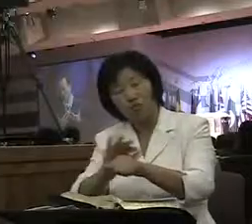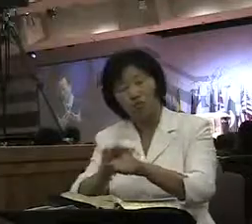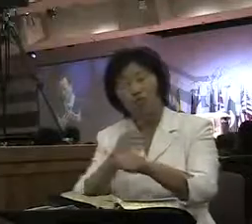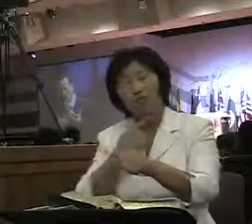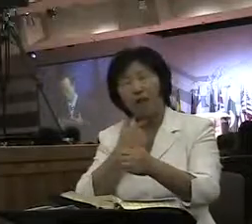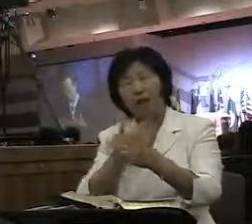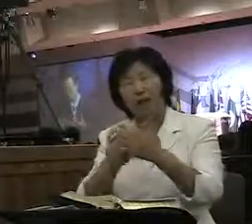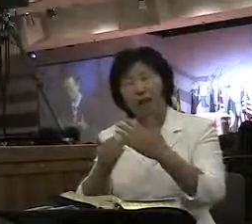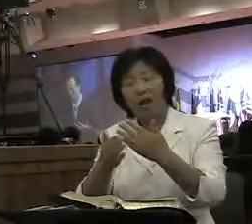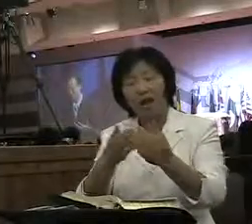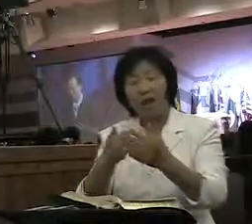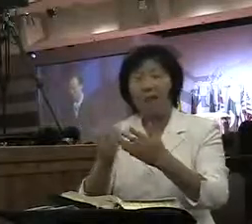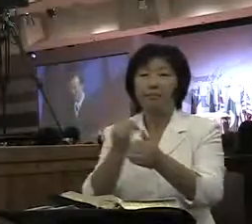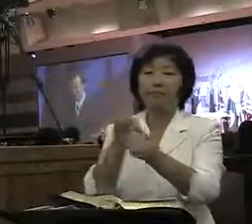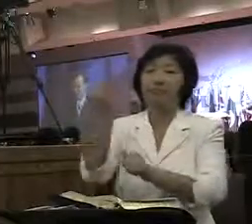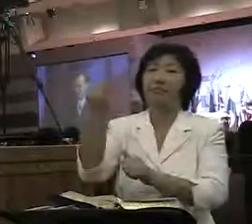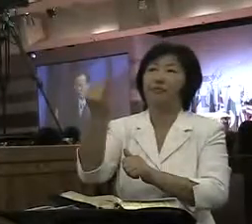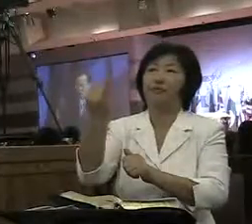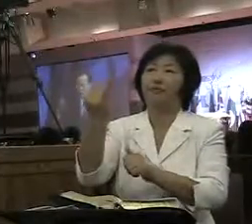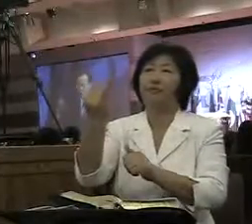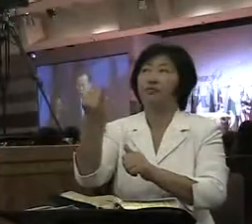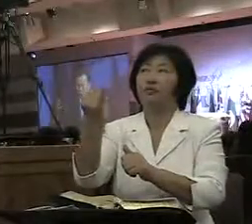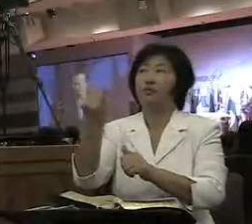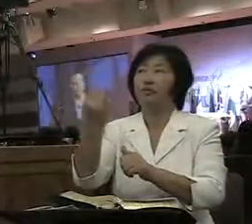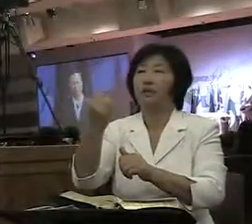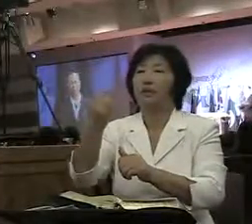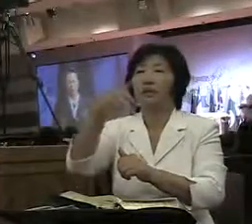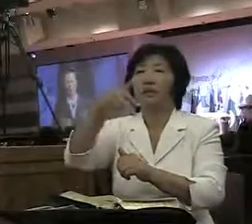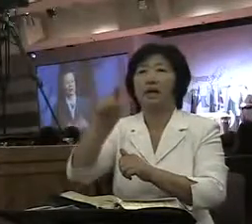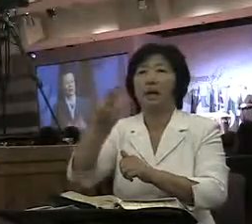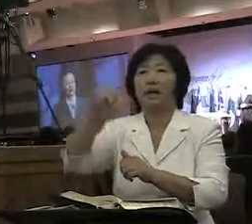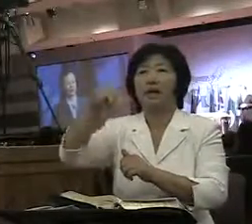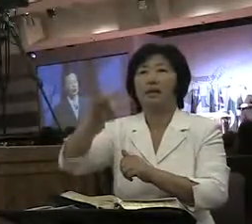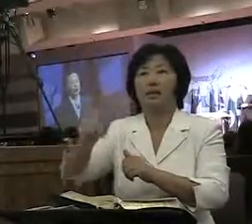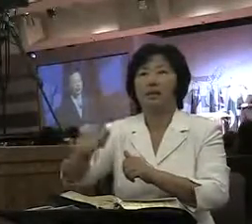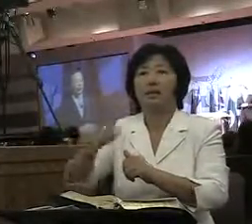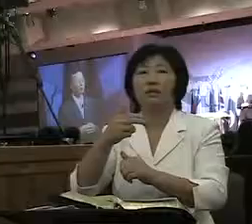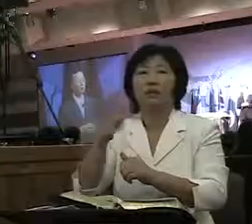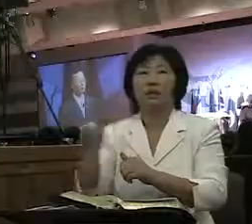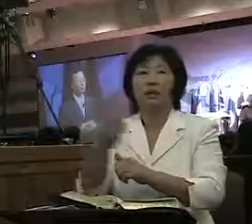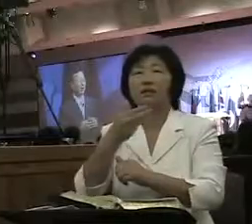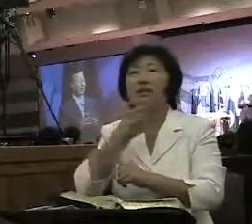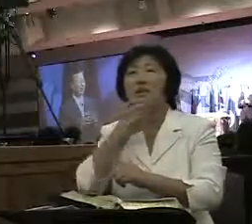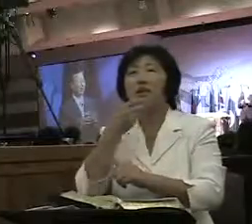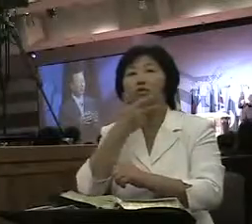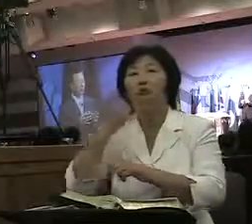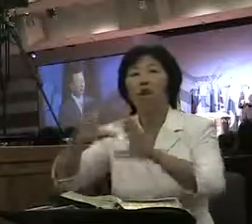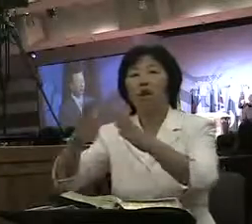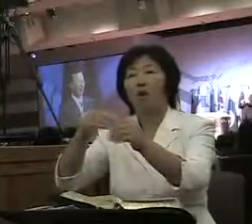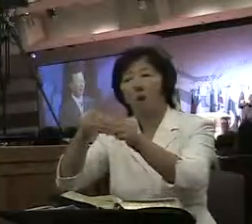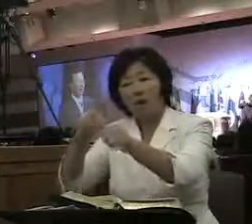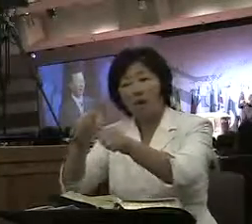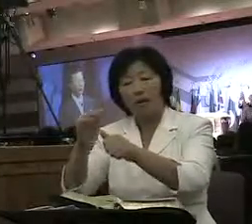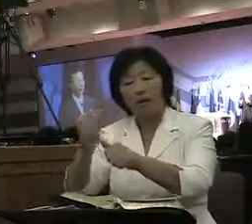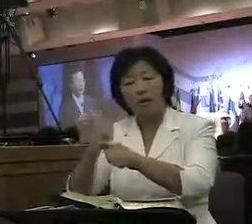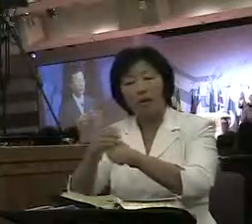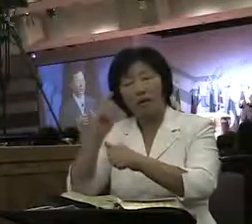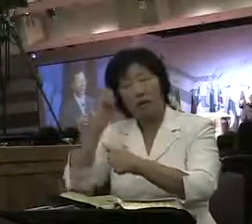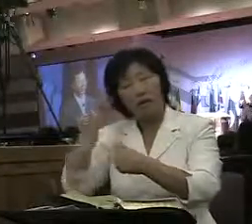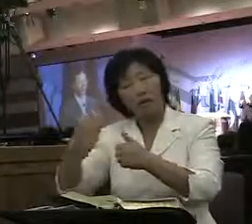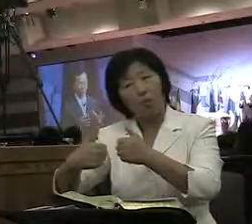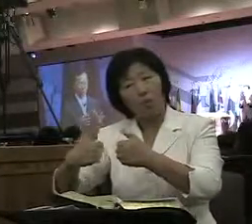하기 위해서는 처와 자식들을 다시 스코틀랜드로 영국으로 보내야 되겠다는 결론을 하고 가족들과